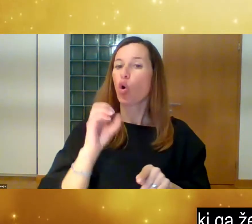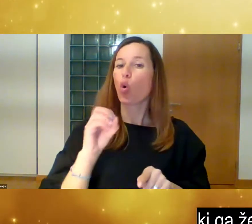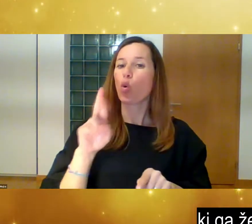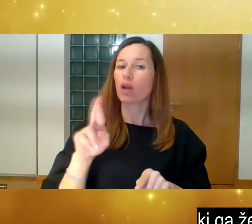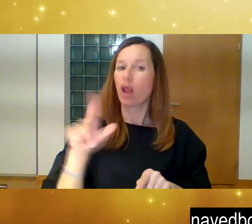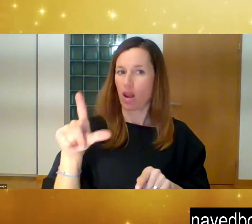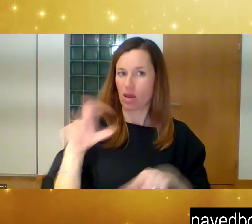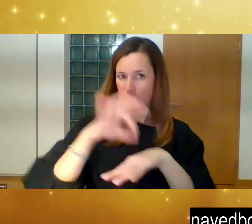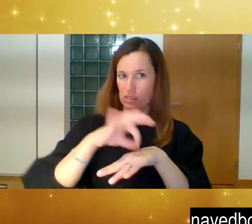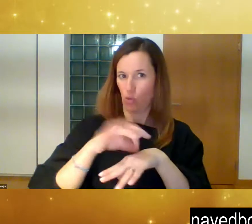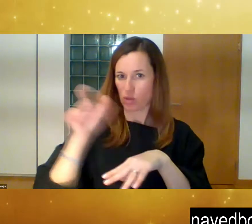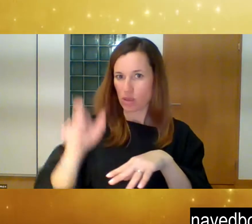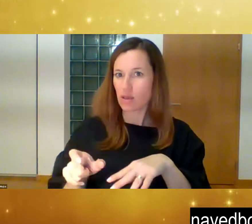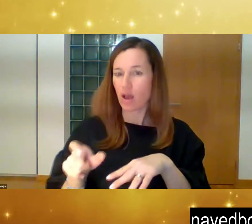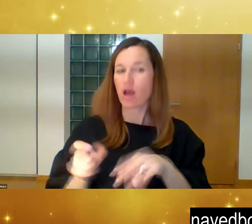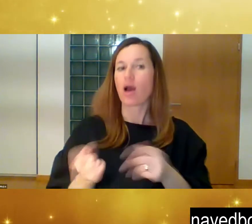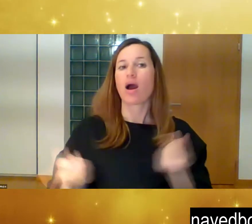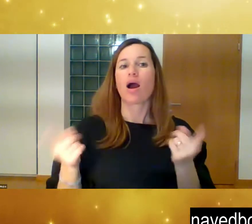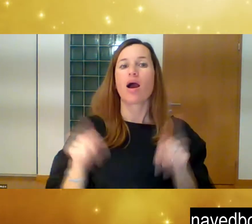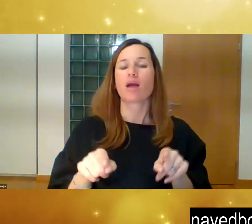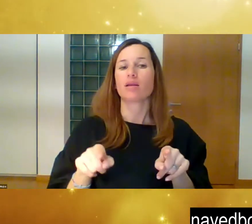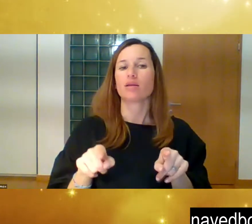otorinolaringologa, ali potem